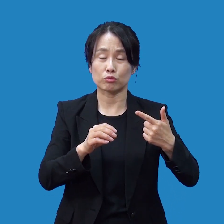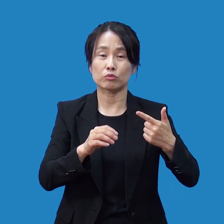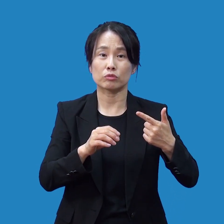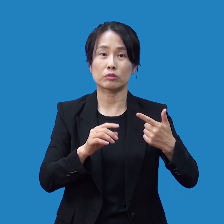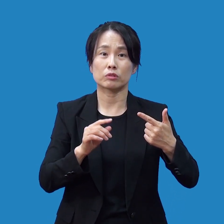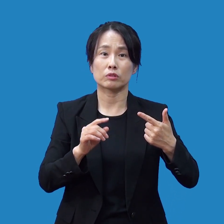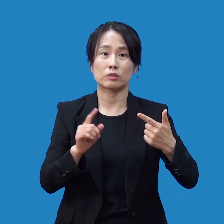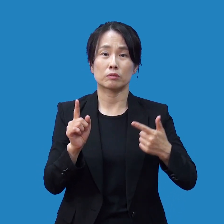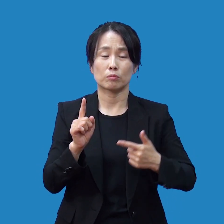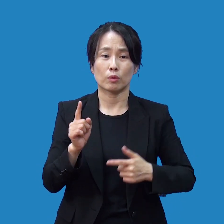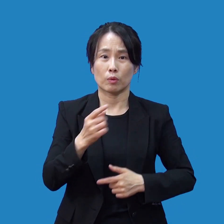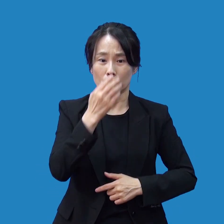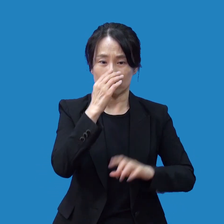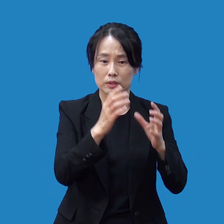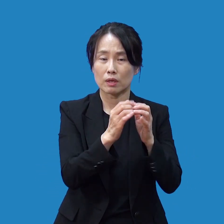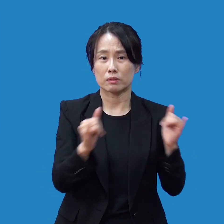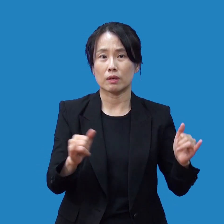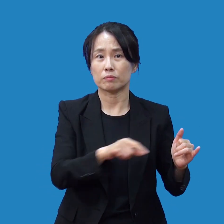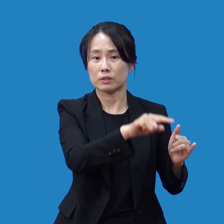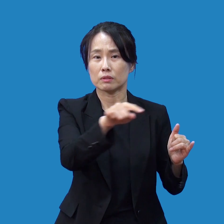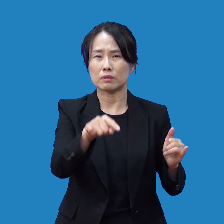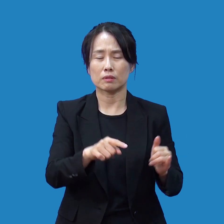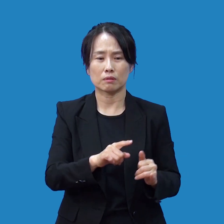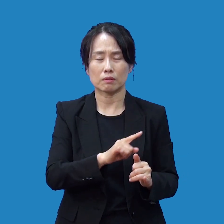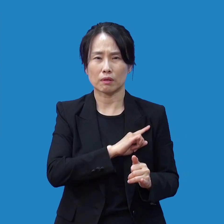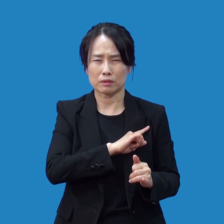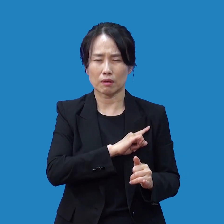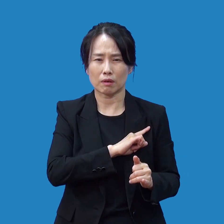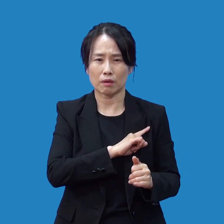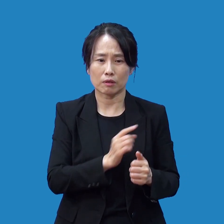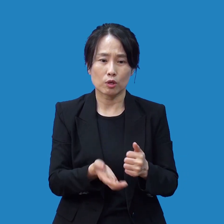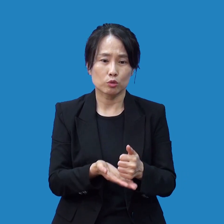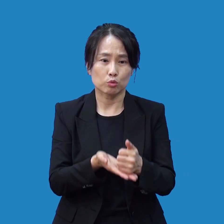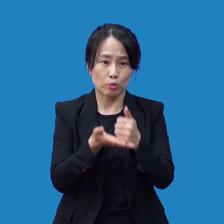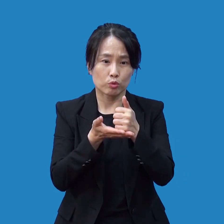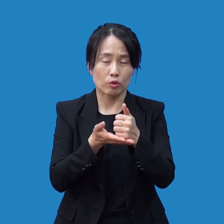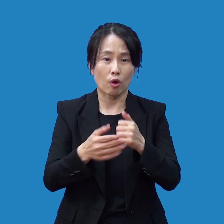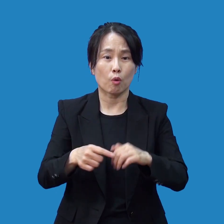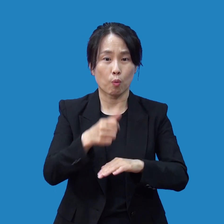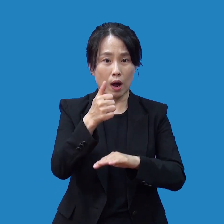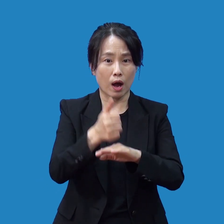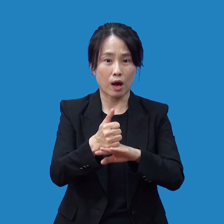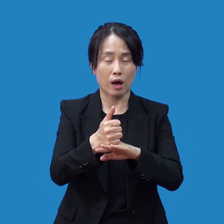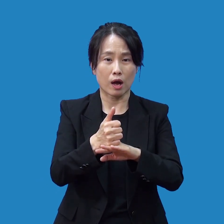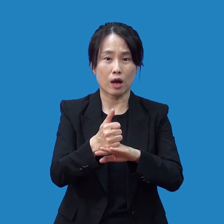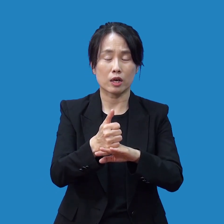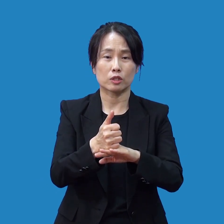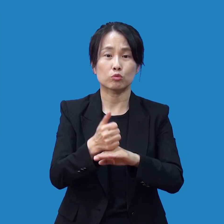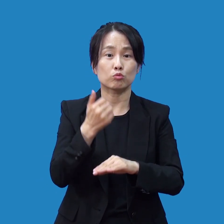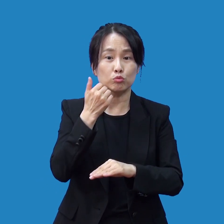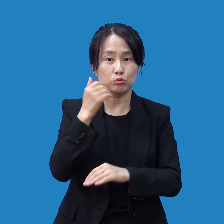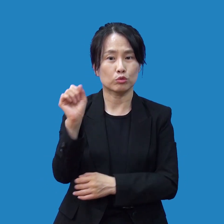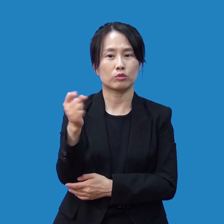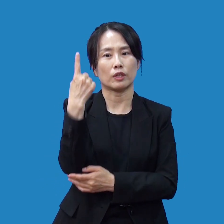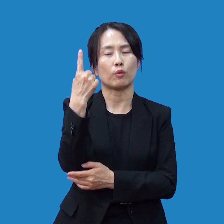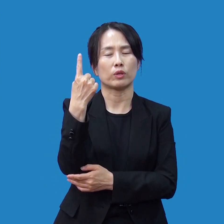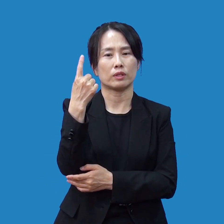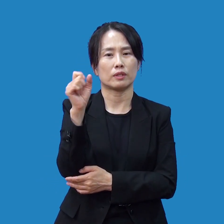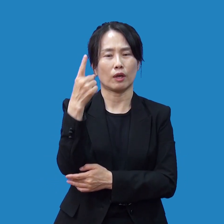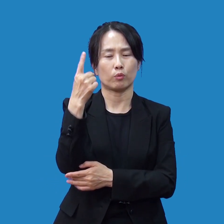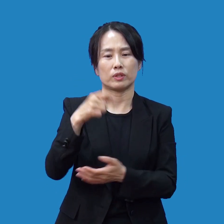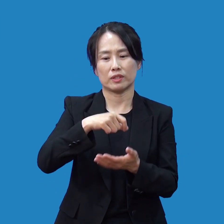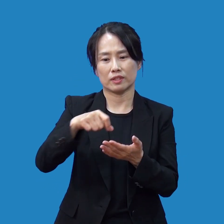유대인들의 가장 참 존경하는 왕, 그리고 메시아의 선조인 이 다윗의